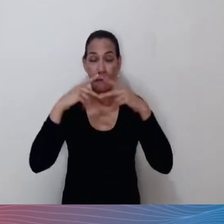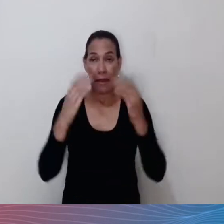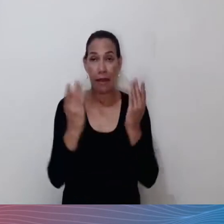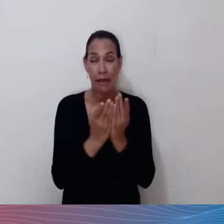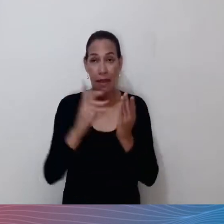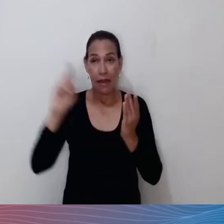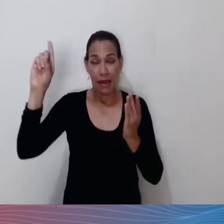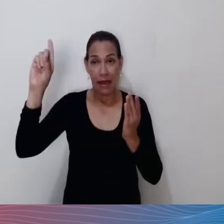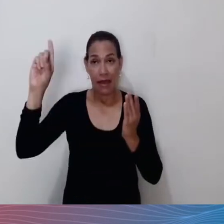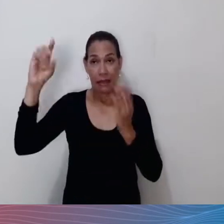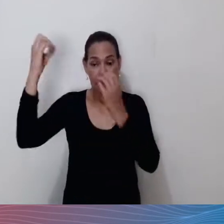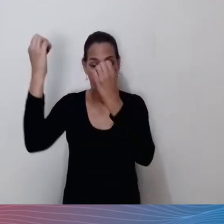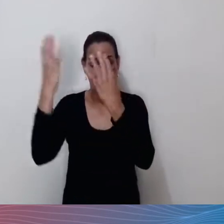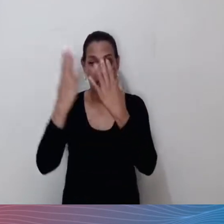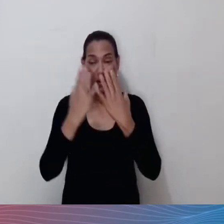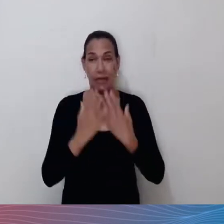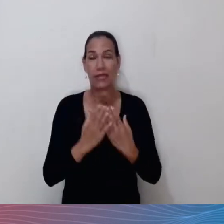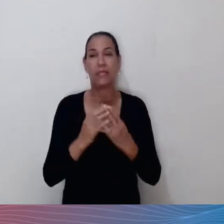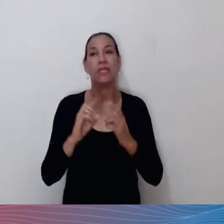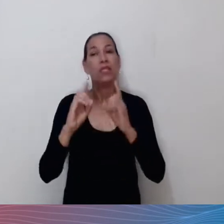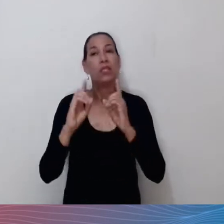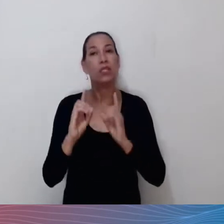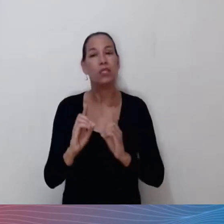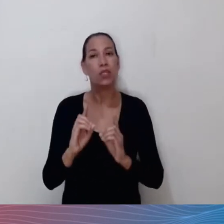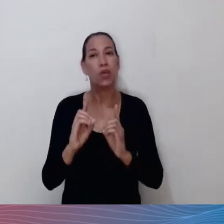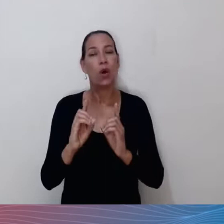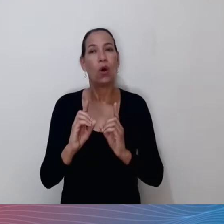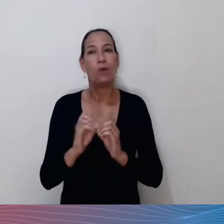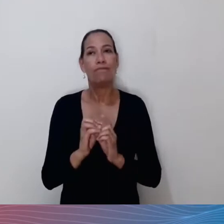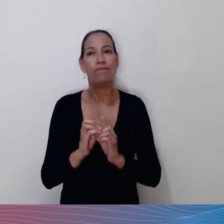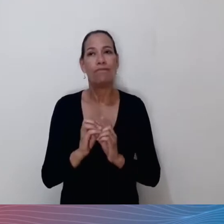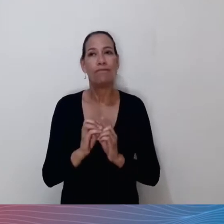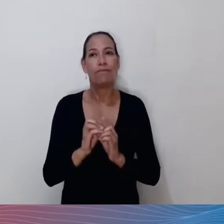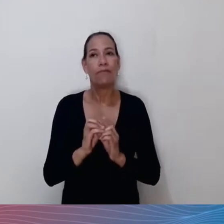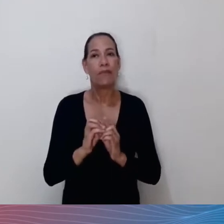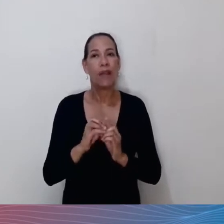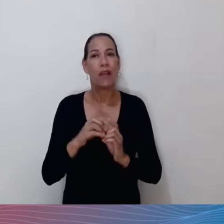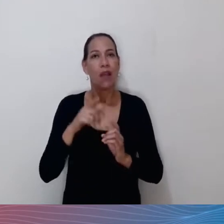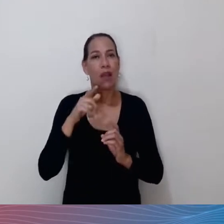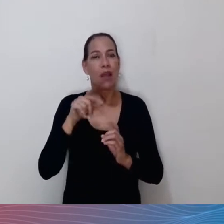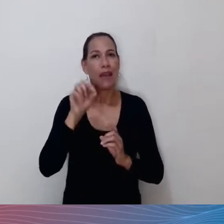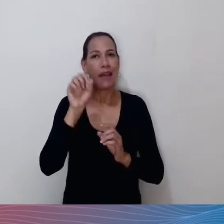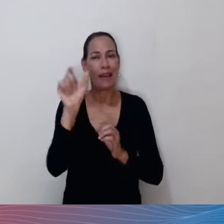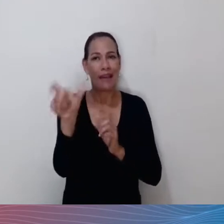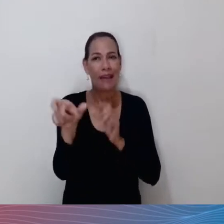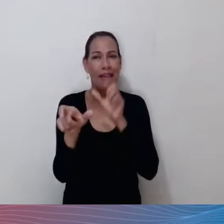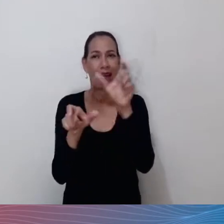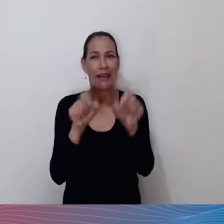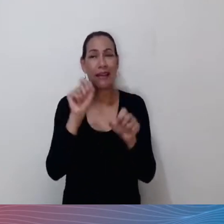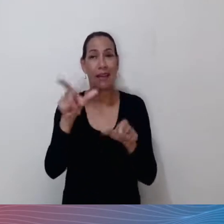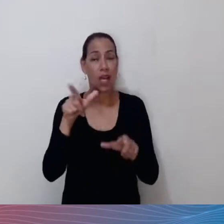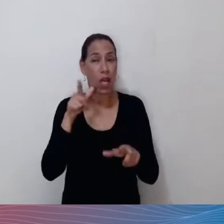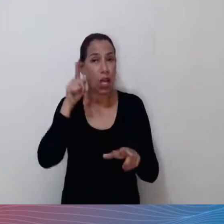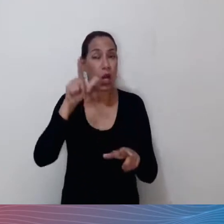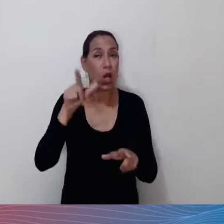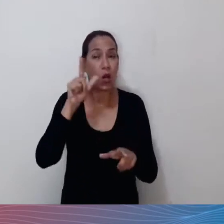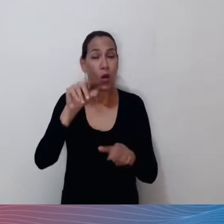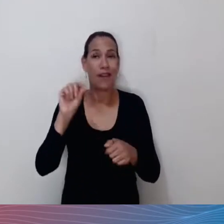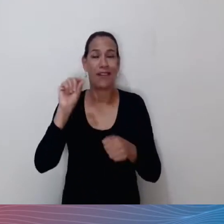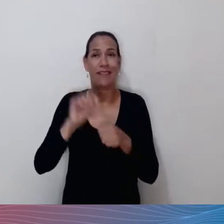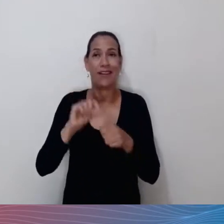a capacidade de cada membro exercer as suas funções. Você precisa